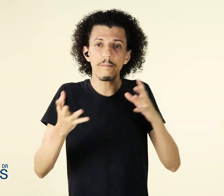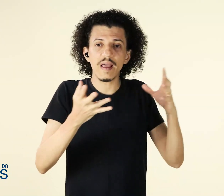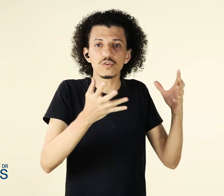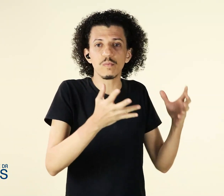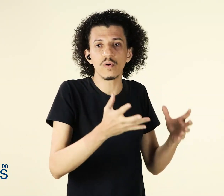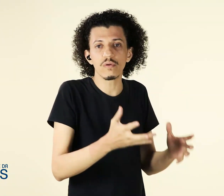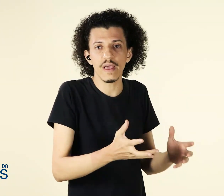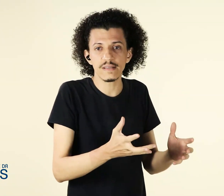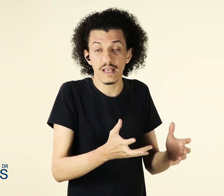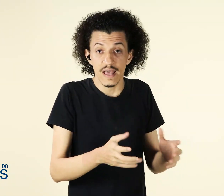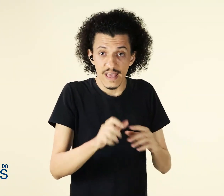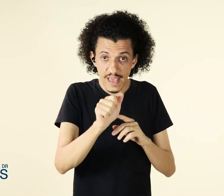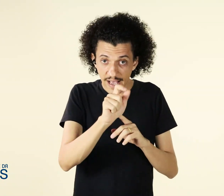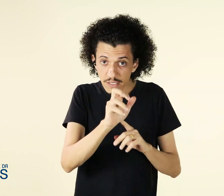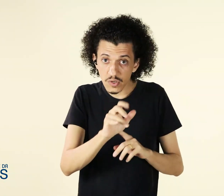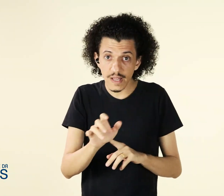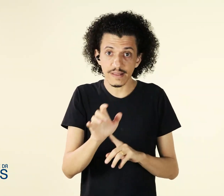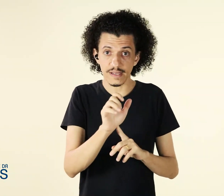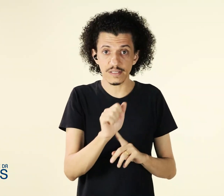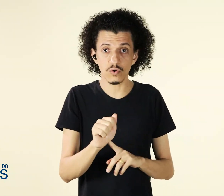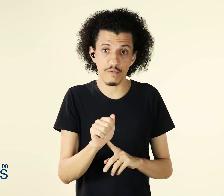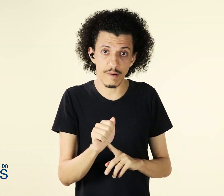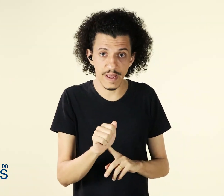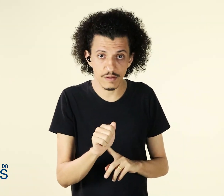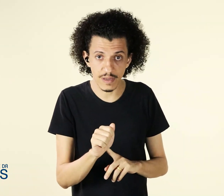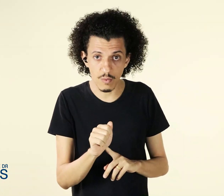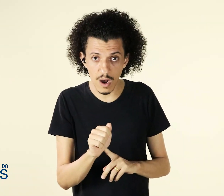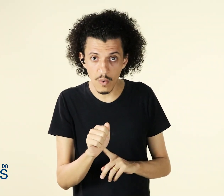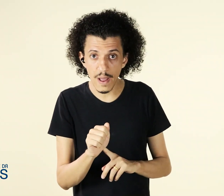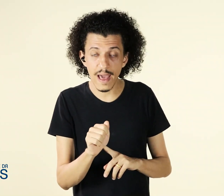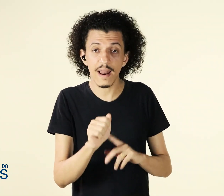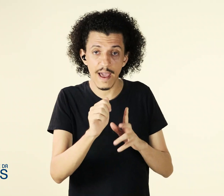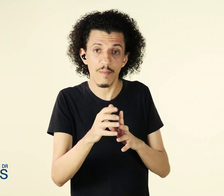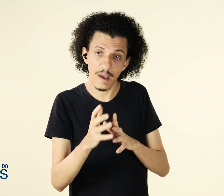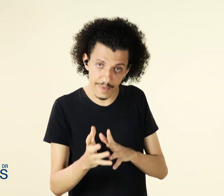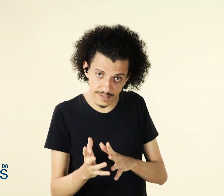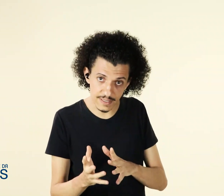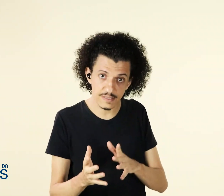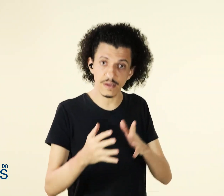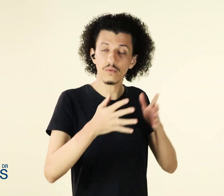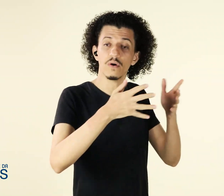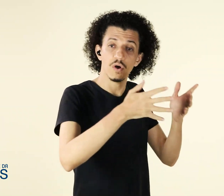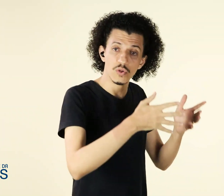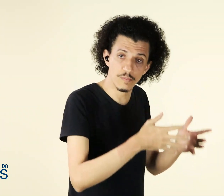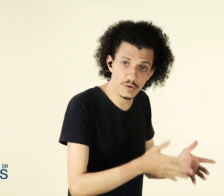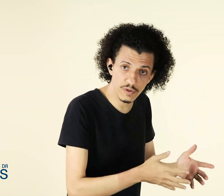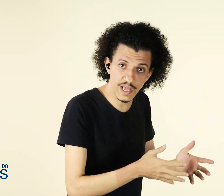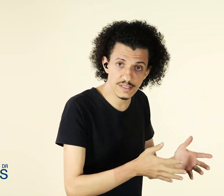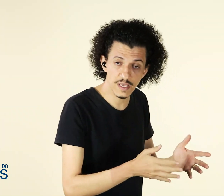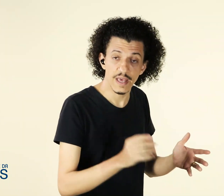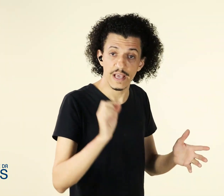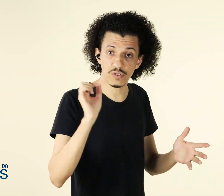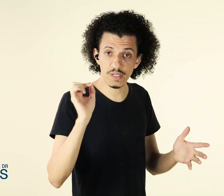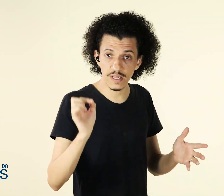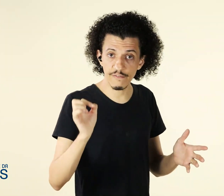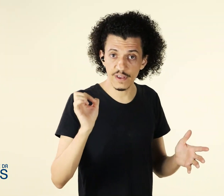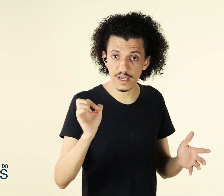depende do português. E essa soletração no alfabeto manual, ela é uma representação do português. Isso significa